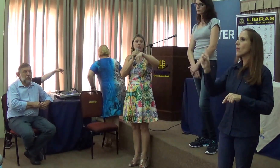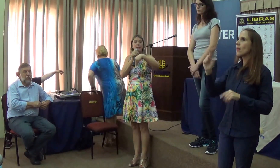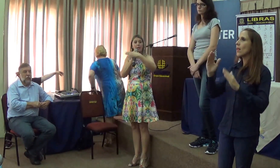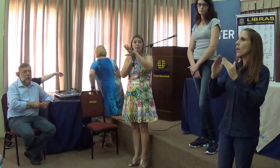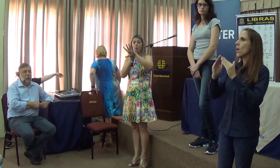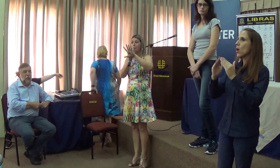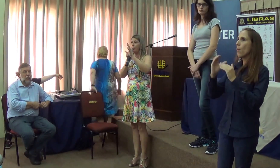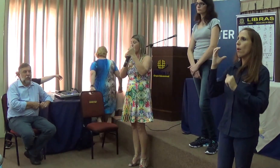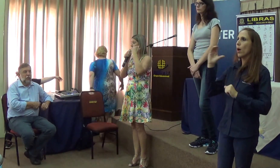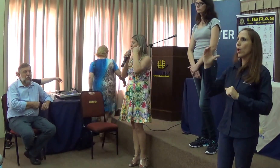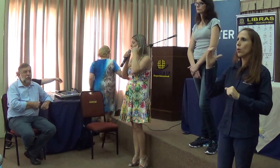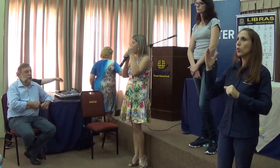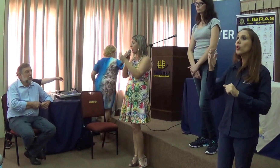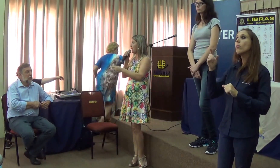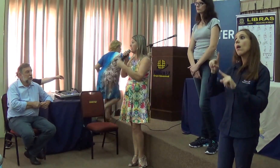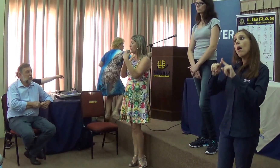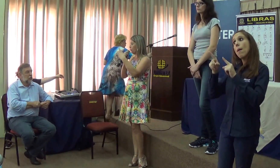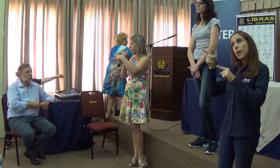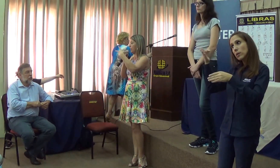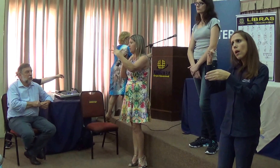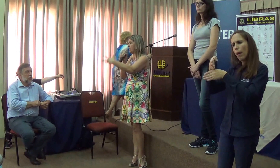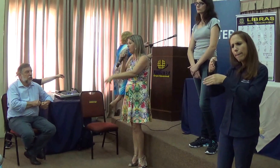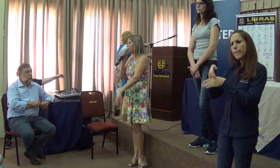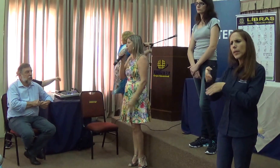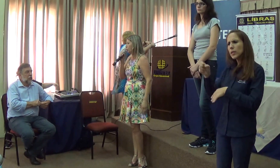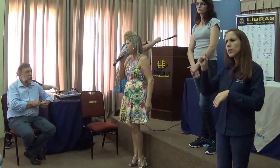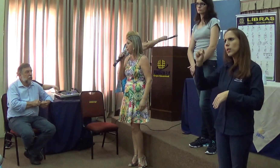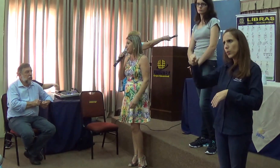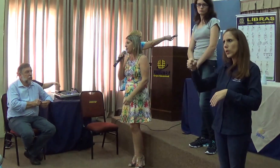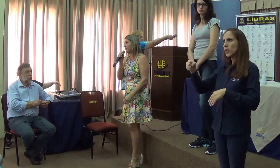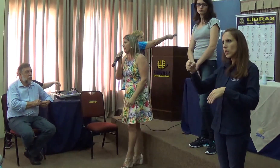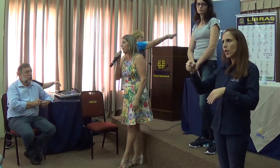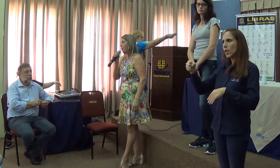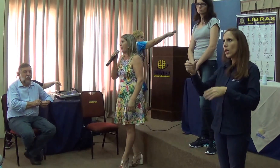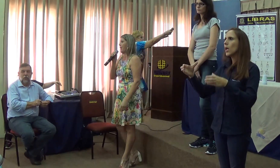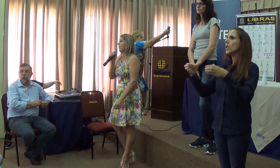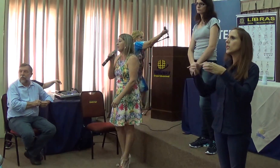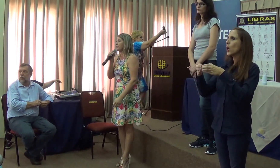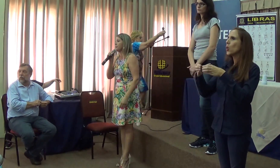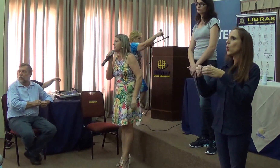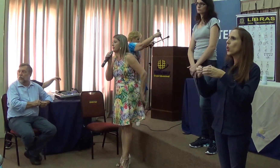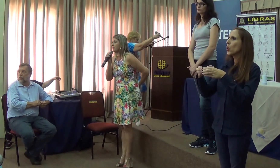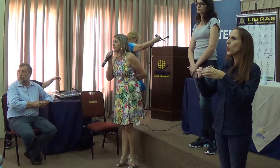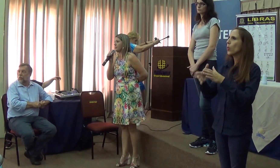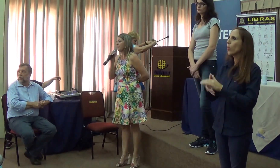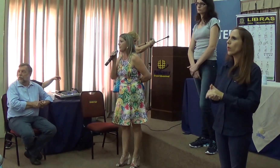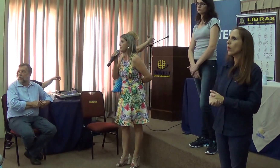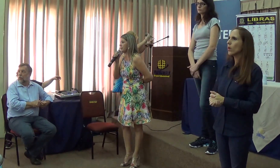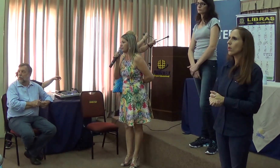eles participam, não importa. O que importa, eles são surdos, eles estão no grupo.